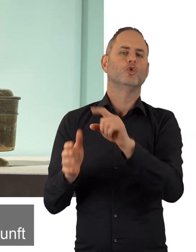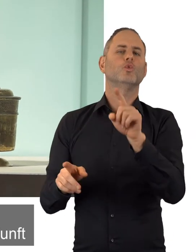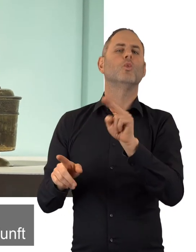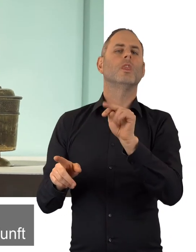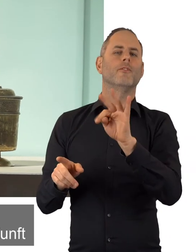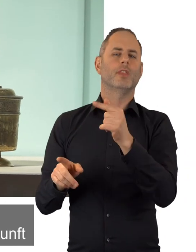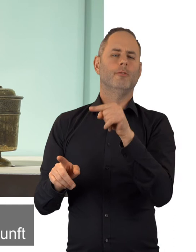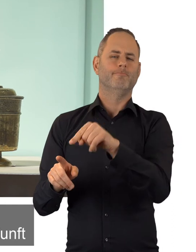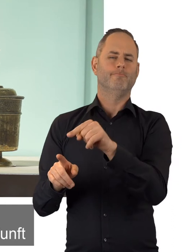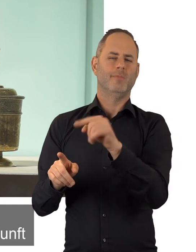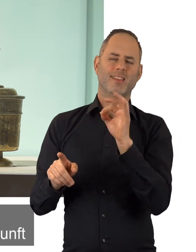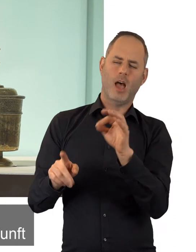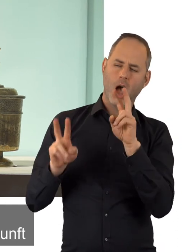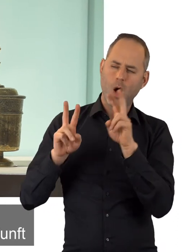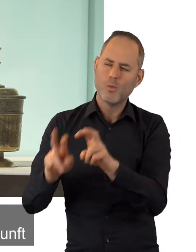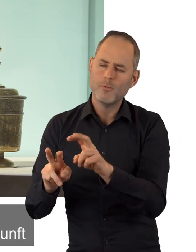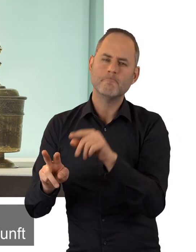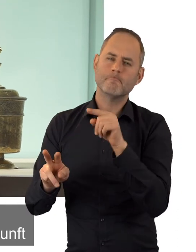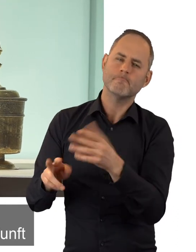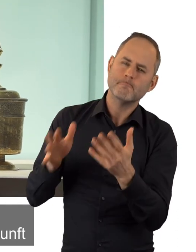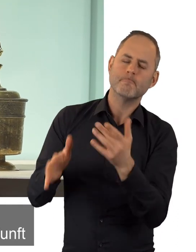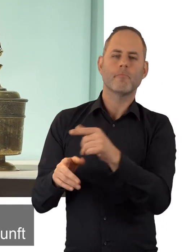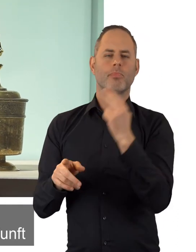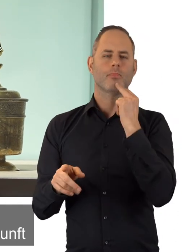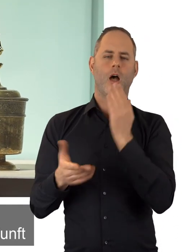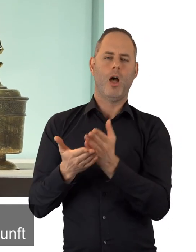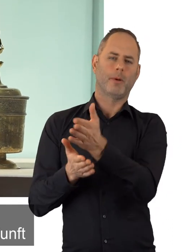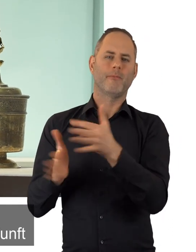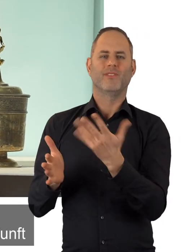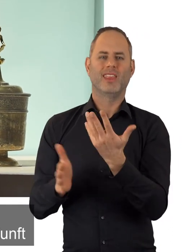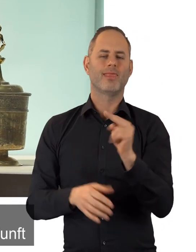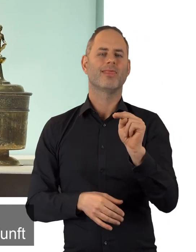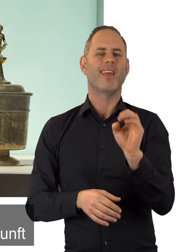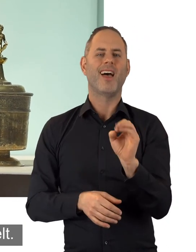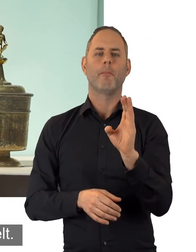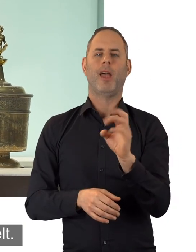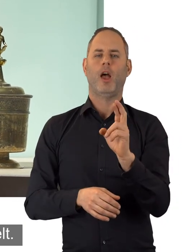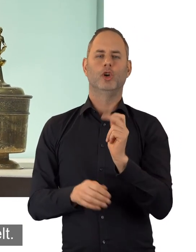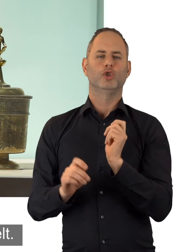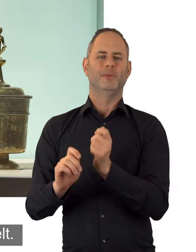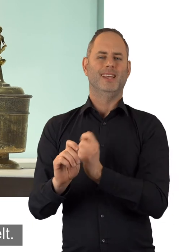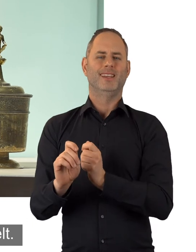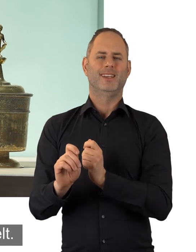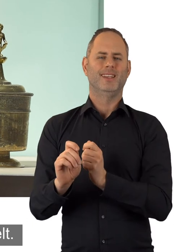Naheliegend ist es, dass es sich dabei um die Zunft der